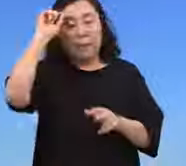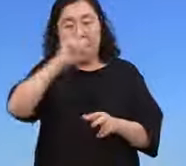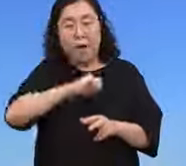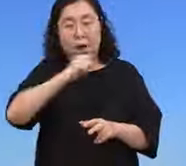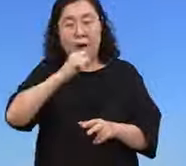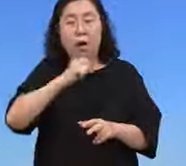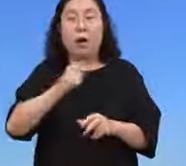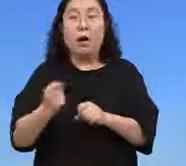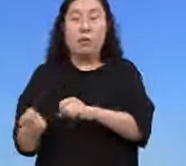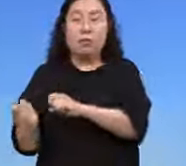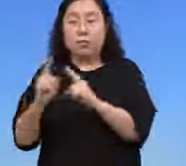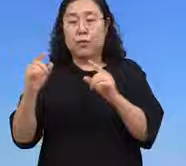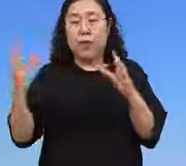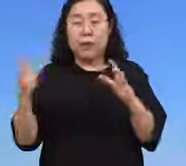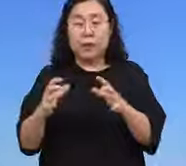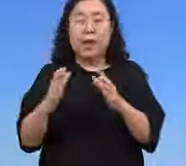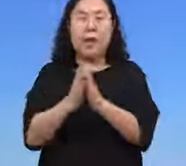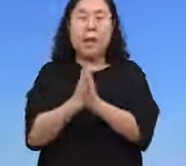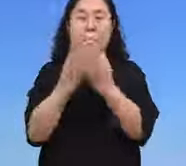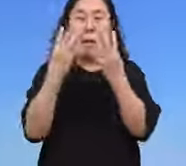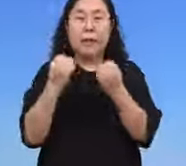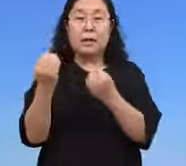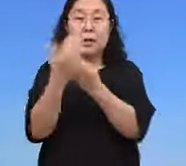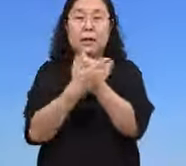은혜를 주셨습니까?